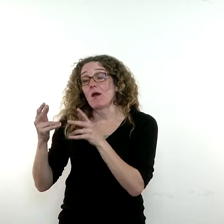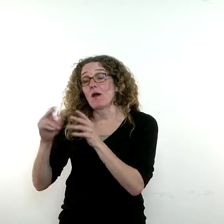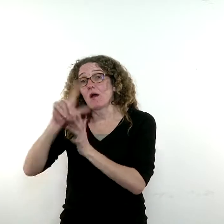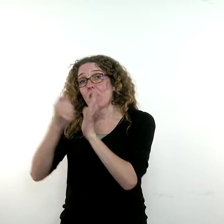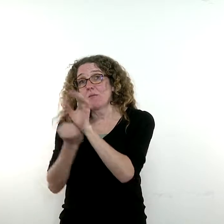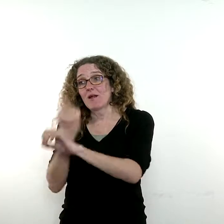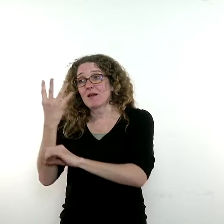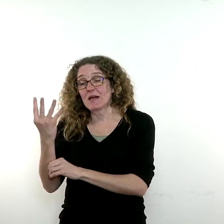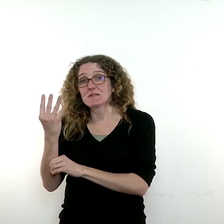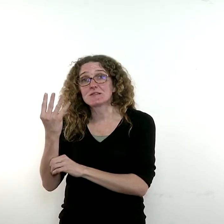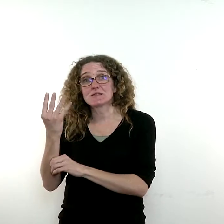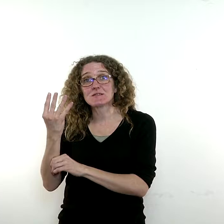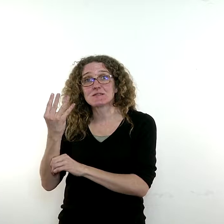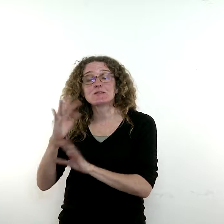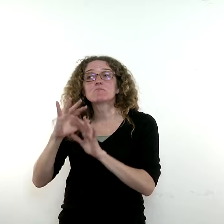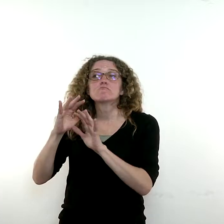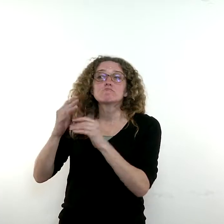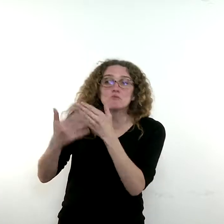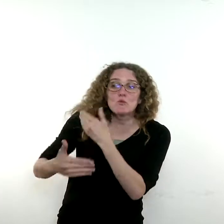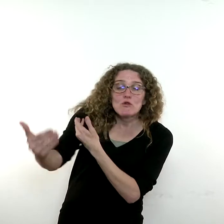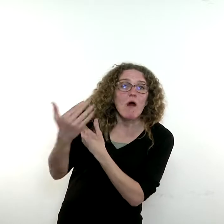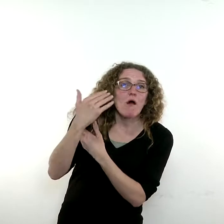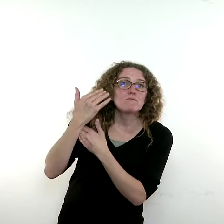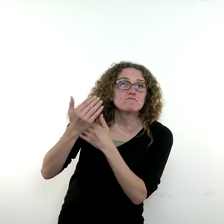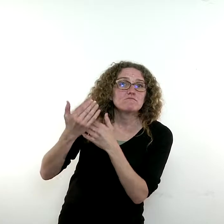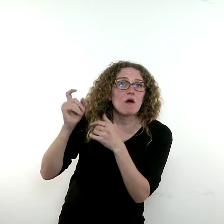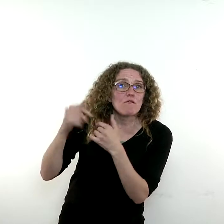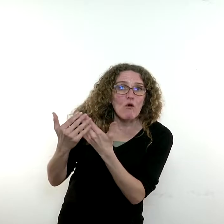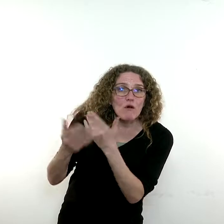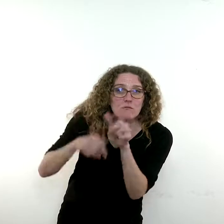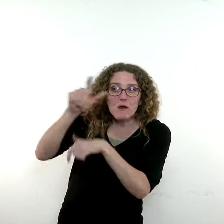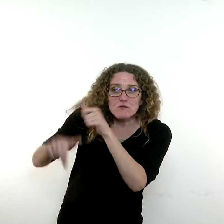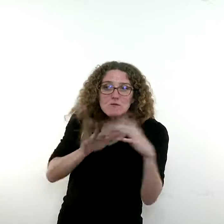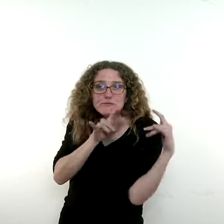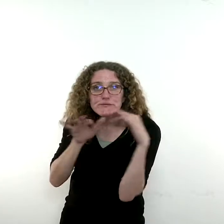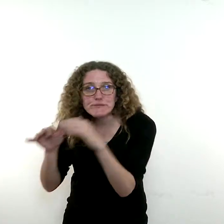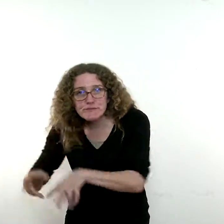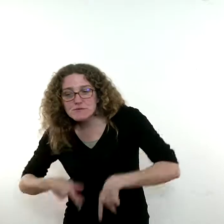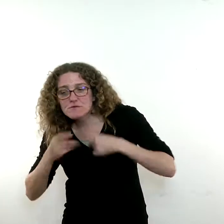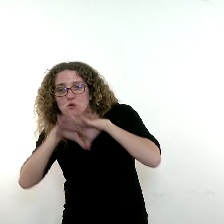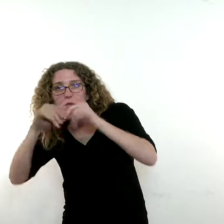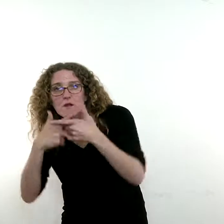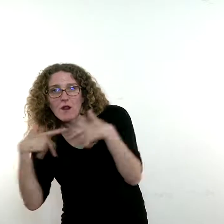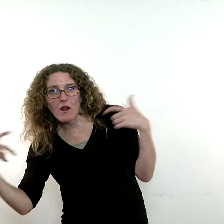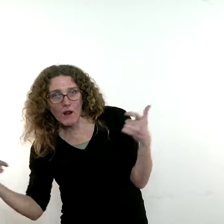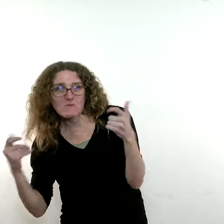l'écoquartier sera vécu et confirmé. Donc c'est la deuxième étape, et c'est avec grand plaisir, Monsieur le maire, que je vais vous remettre ce label.